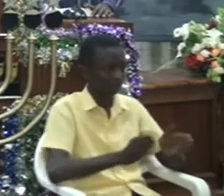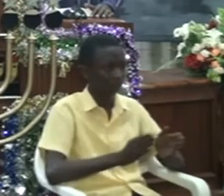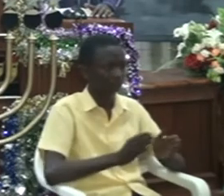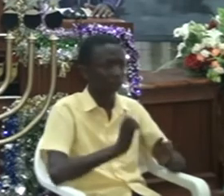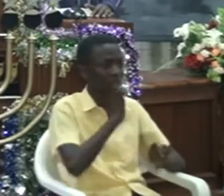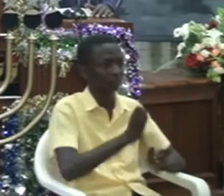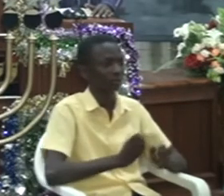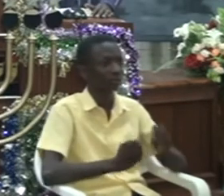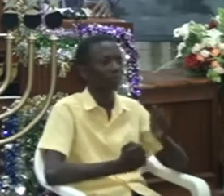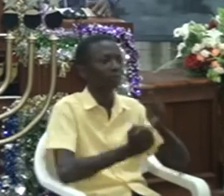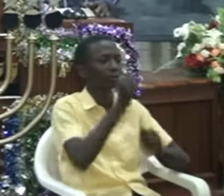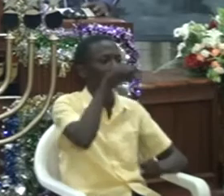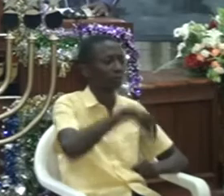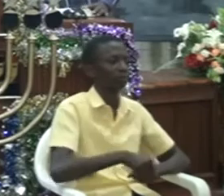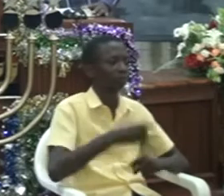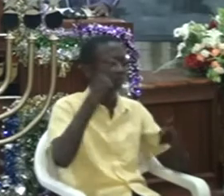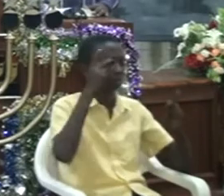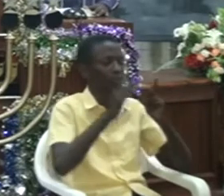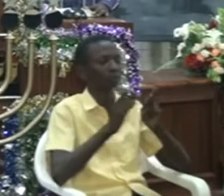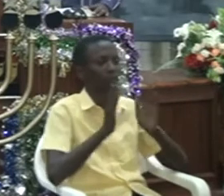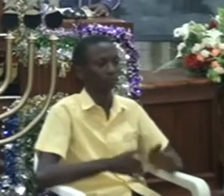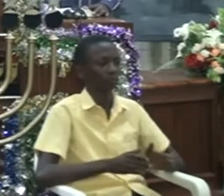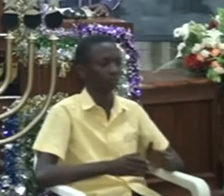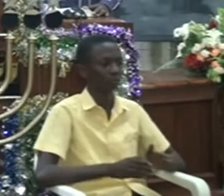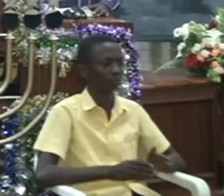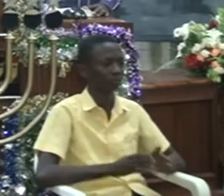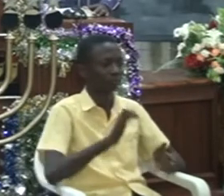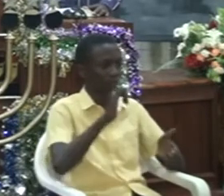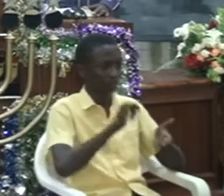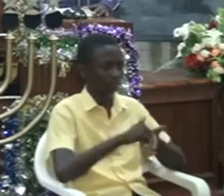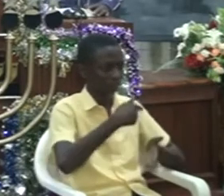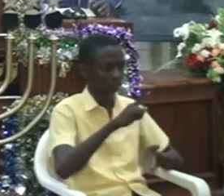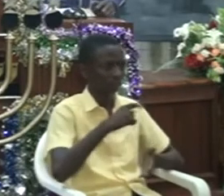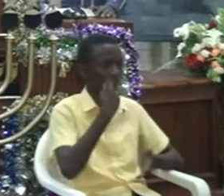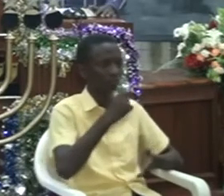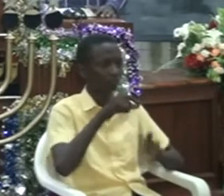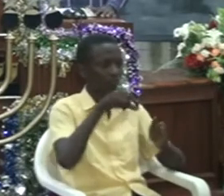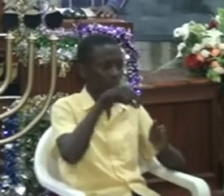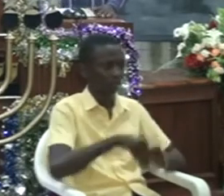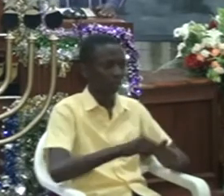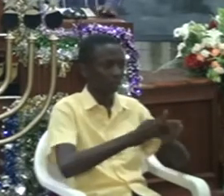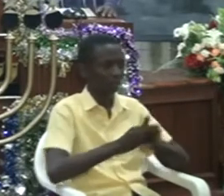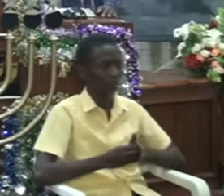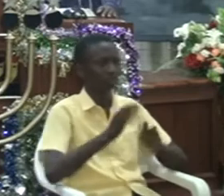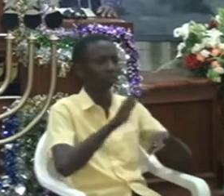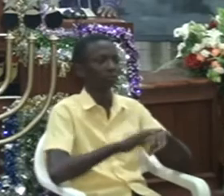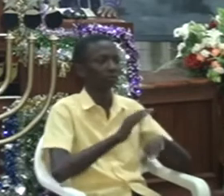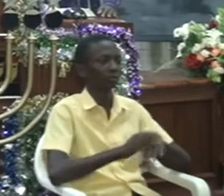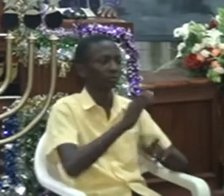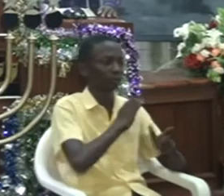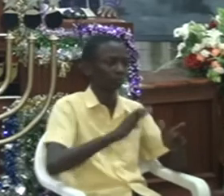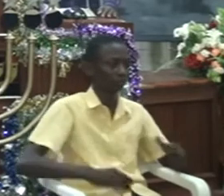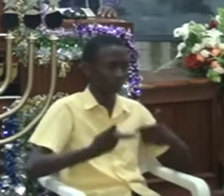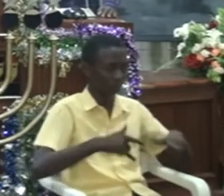masia atakuja. Sababu masia yuko juu ya nabii. C'est lui qu'on appelle Christ. Yeye anaitwa Kristo. Quand il sera venu,